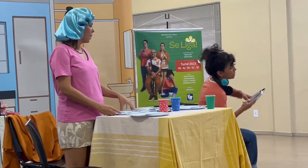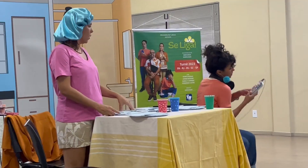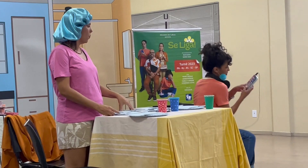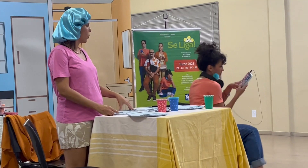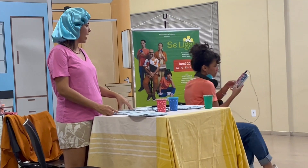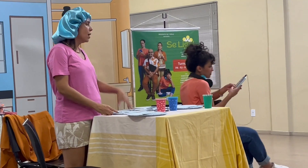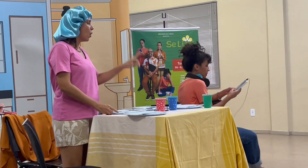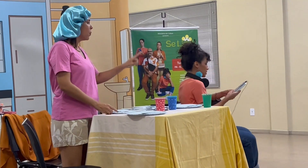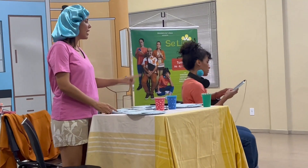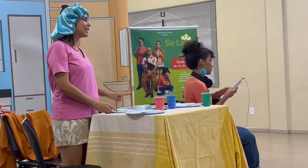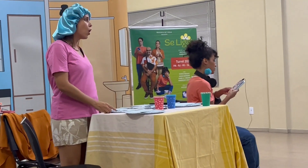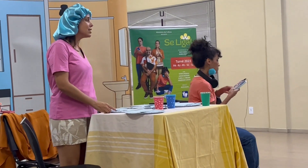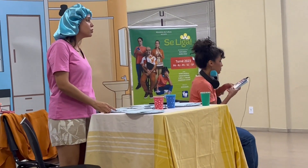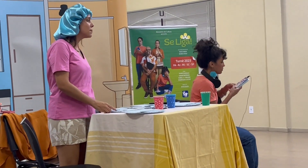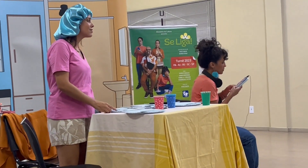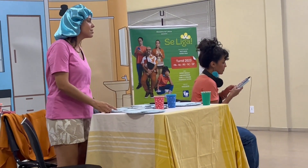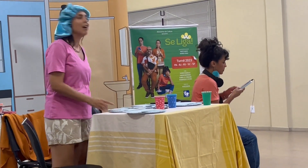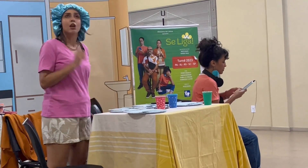conteúdo